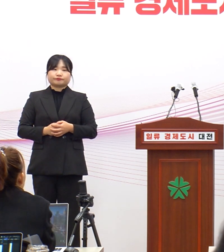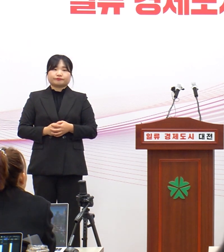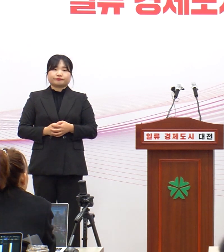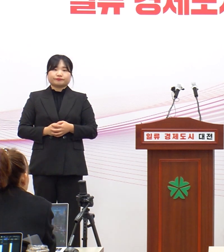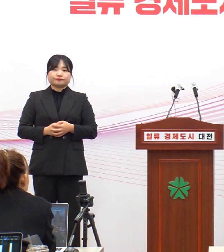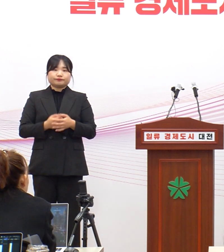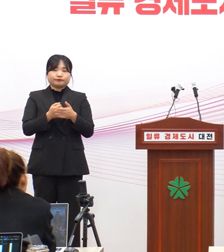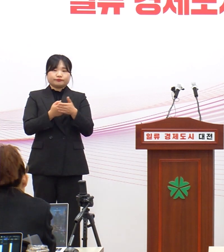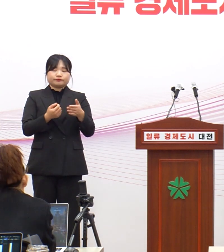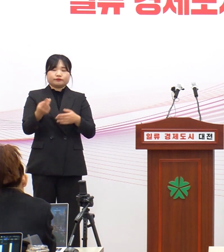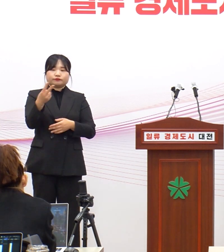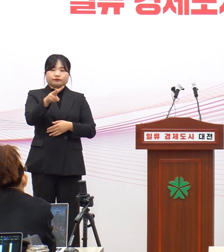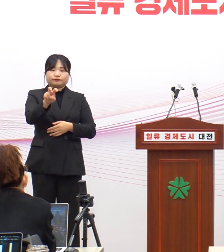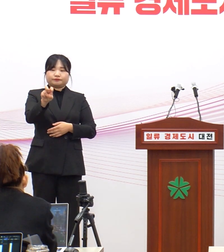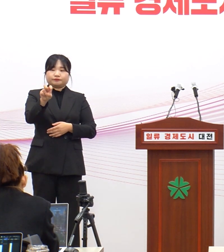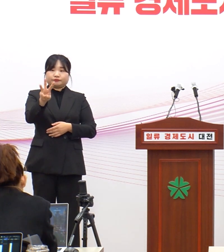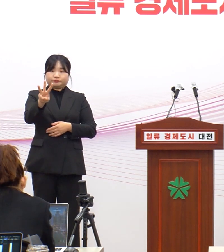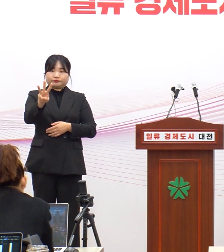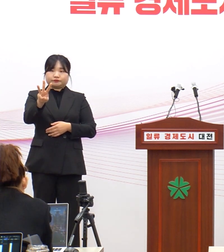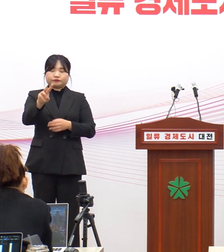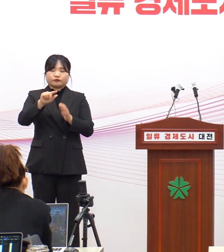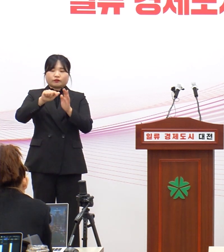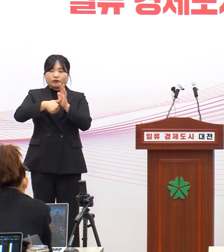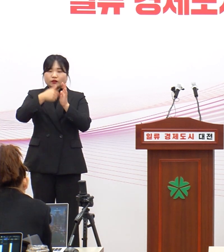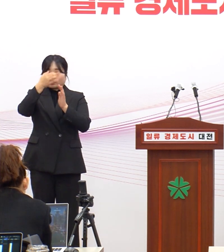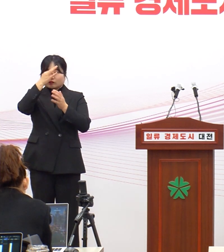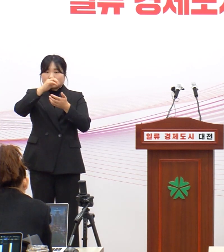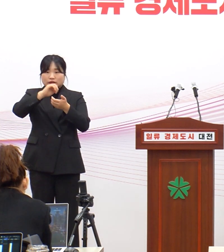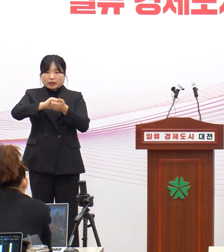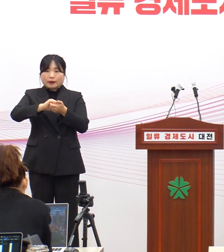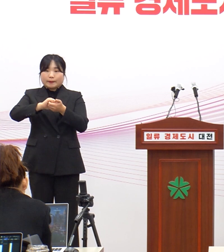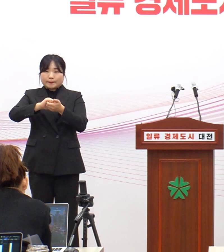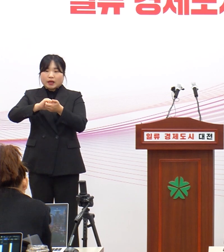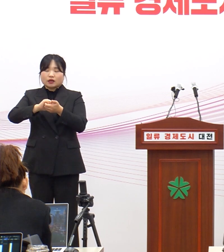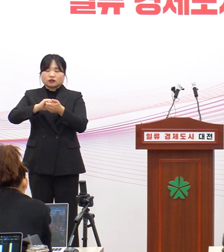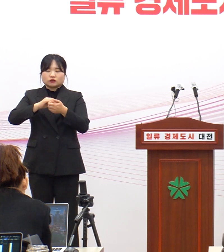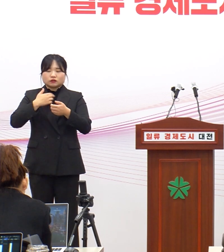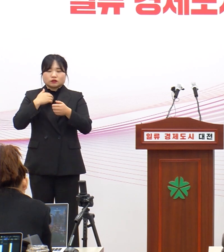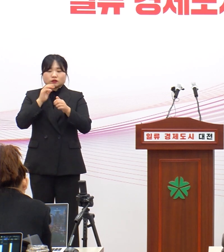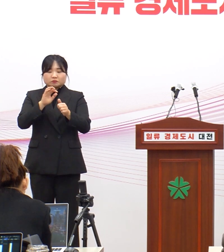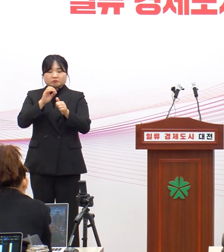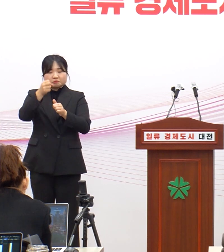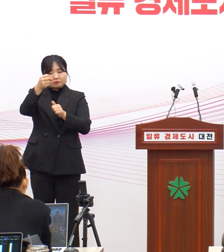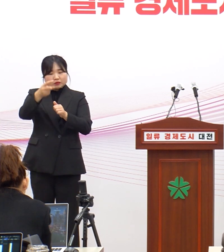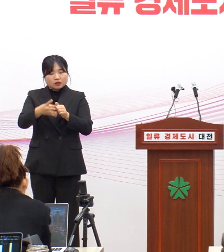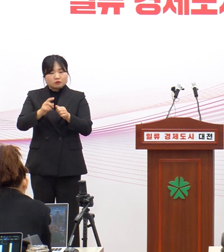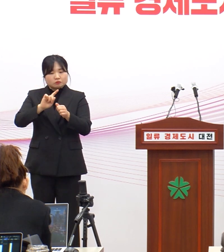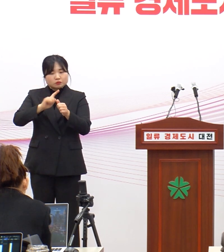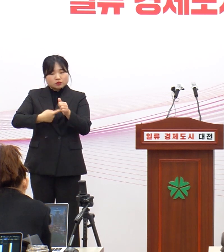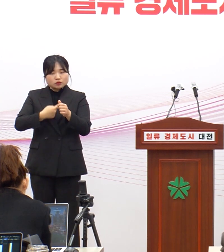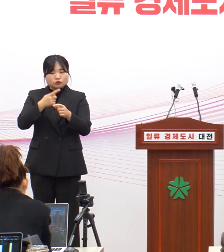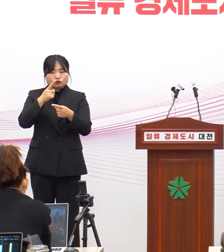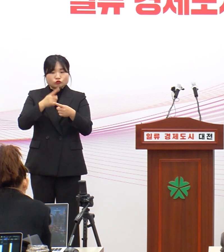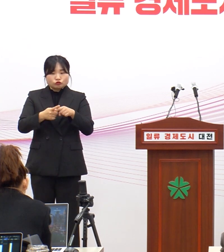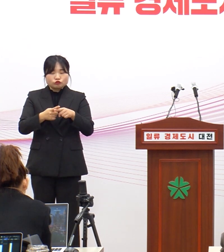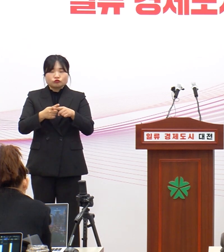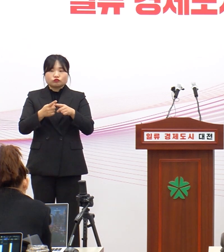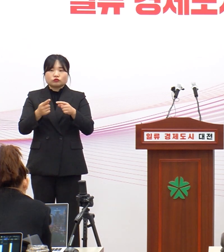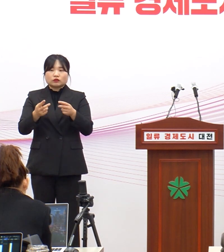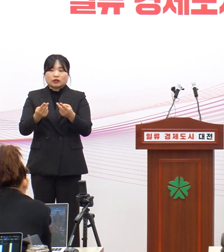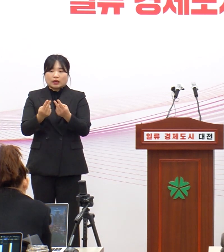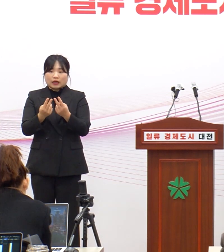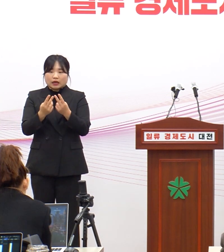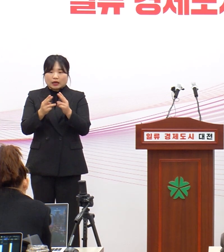그래서 2023년에 약간 기술 제안에서 제가 계속 질책을 했고 그런 와중에 아치형 다리로 이렇게 왔는데